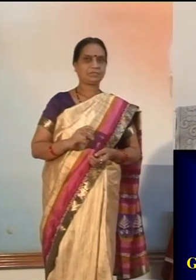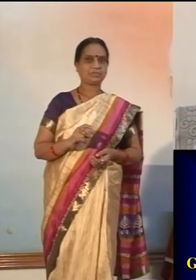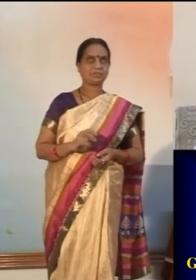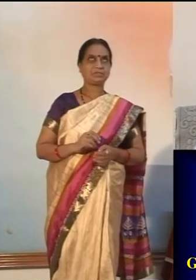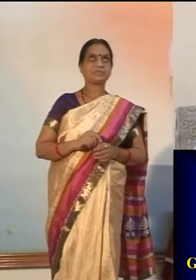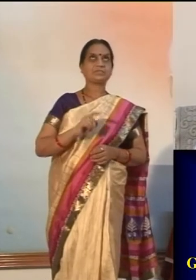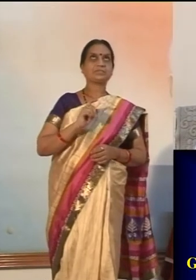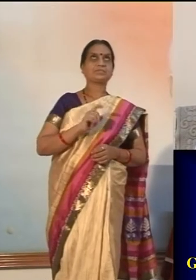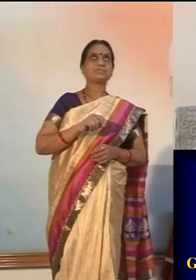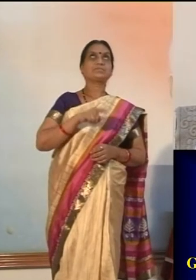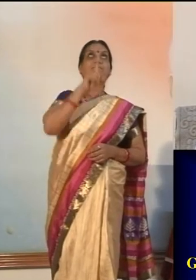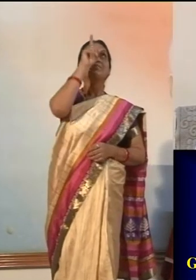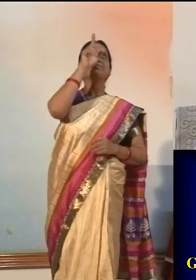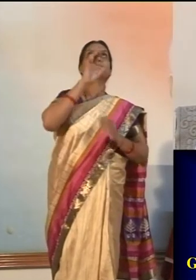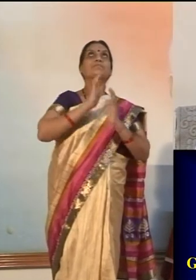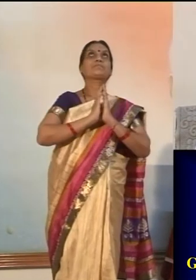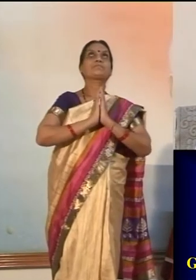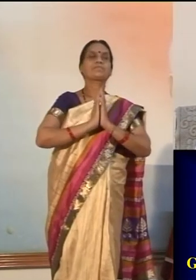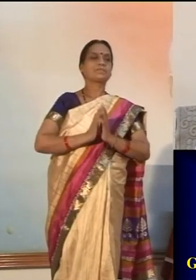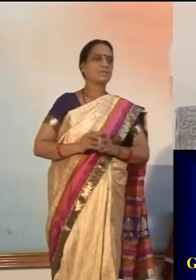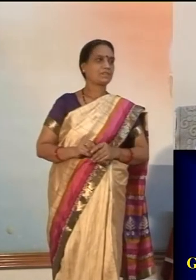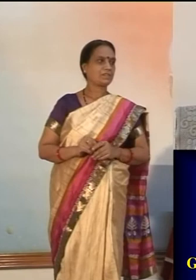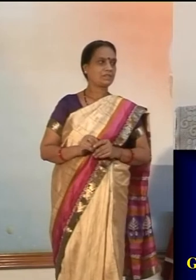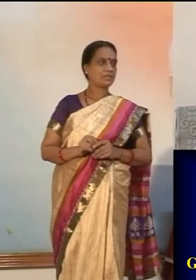उस परमात्मा पिता को,